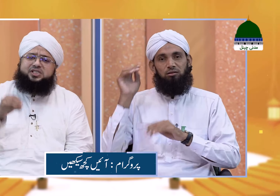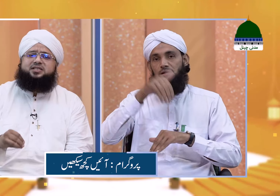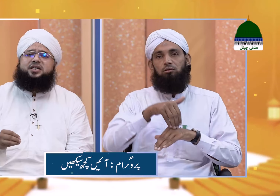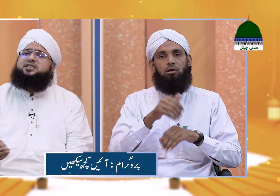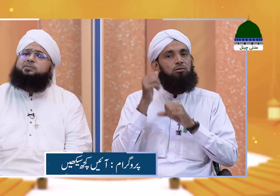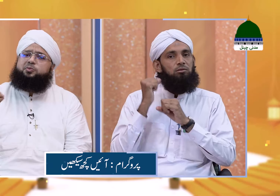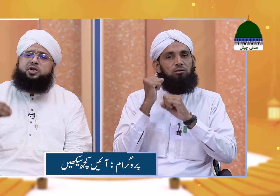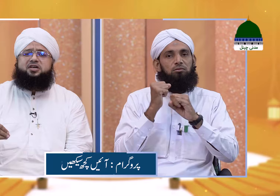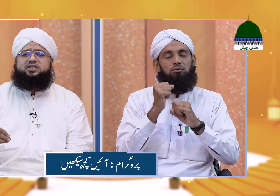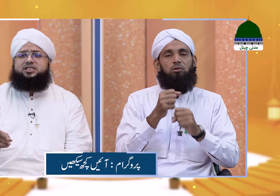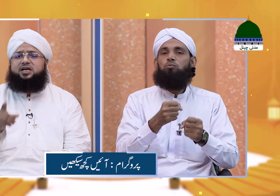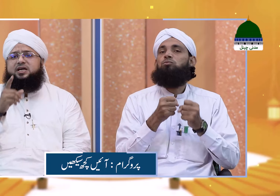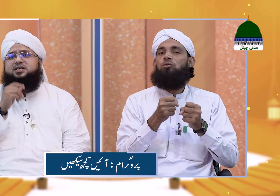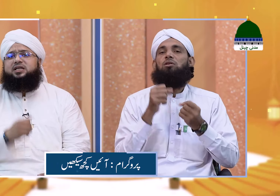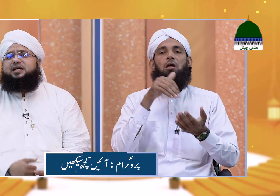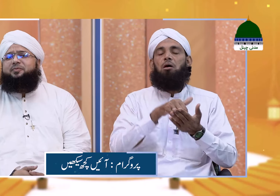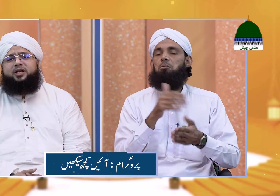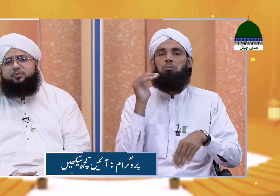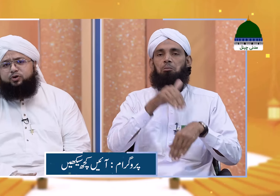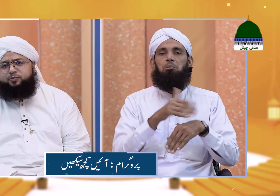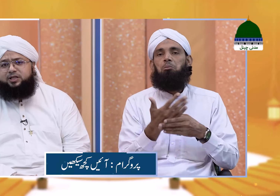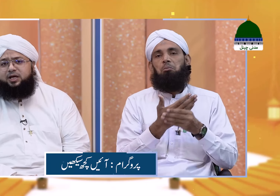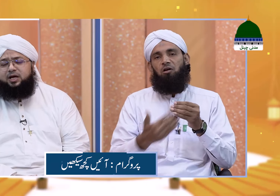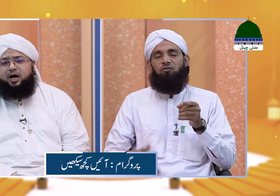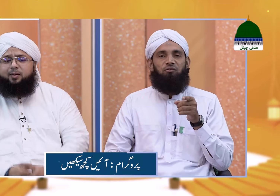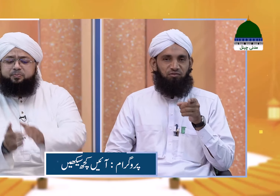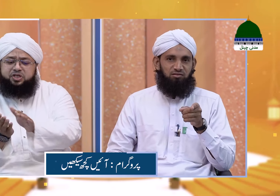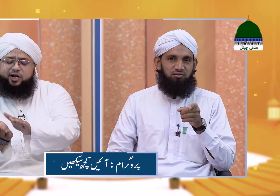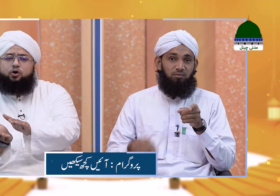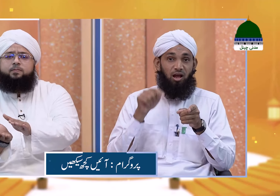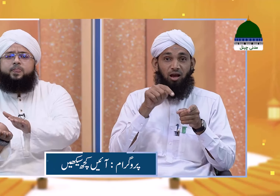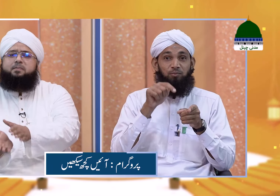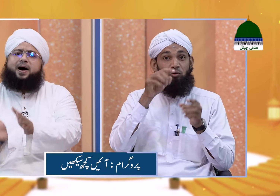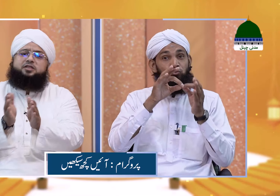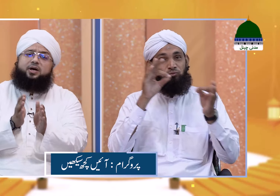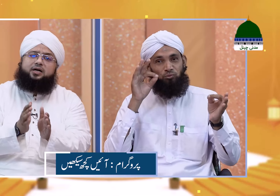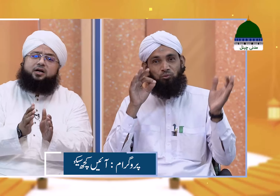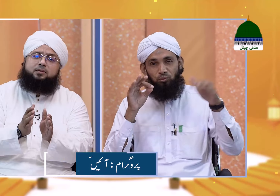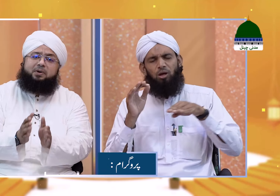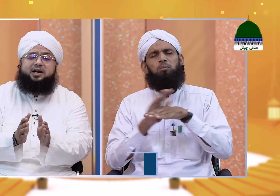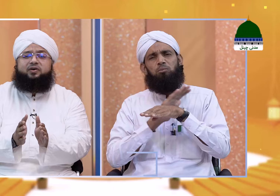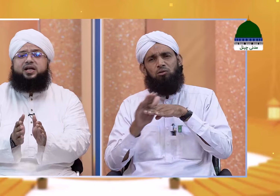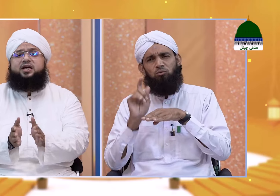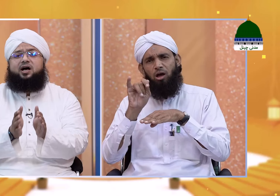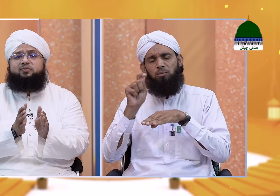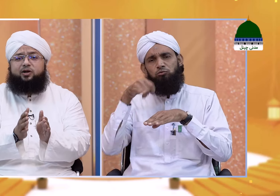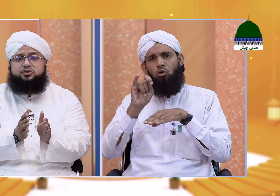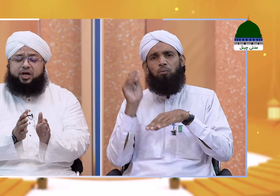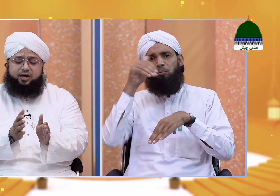سے، کسی مجبوری کی وجہ سے جنازے میں نہیں پہنچ پاتے۔ اب یہ لوگ بعد میں آ کر مرنے والے کے گھر والوں سے،